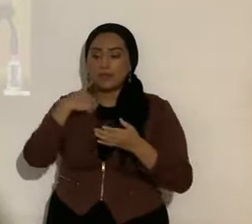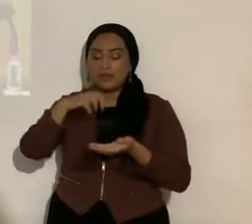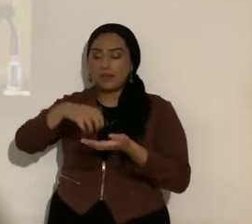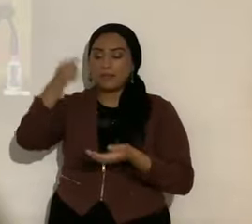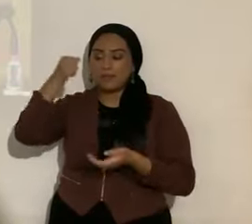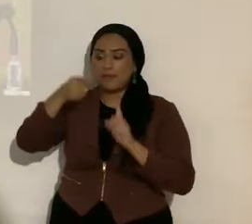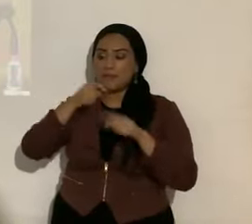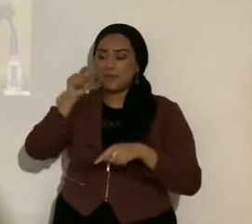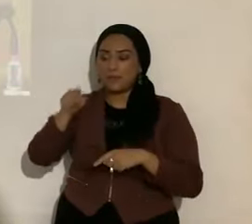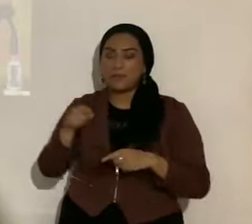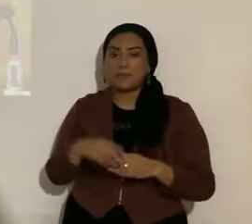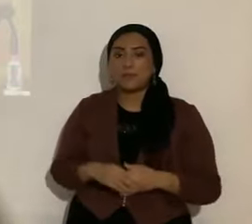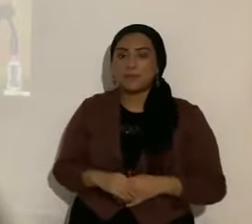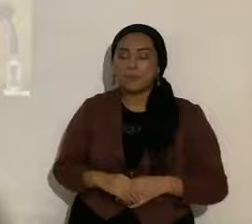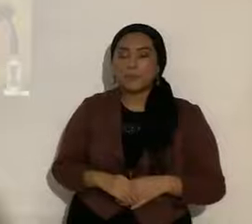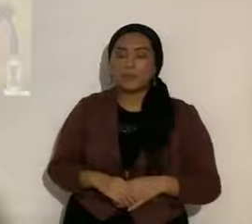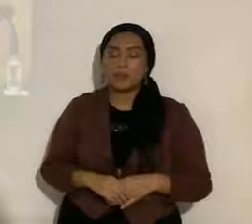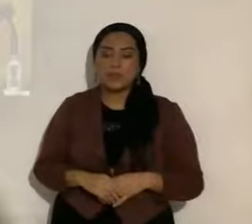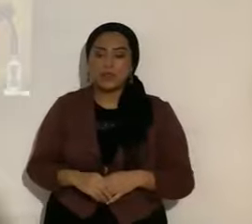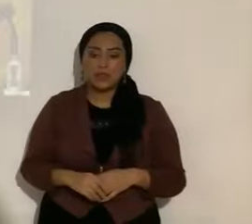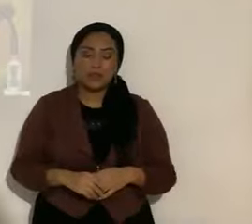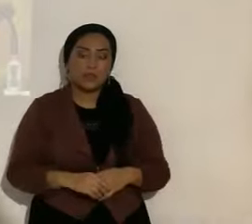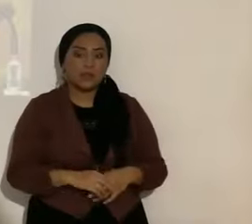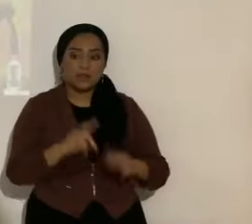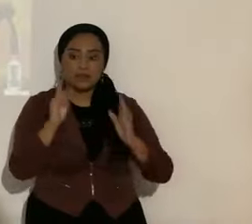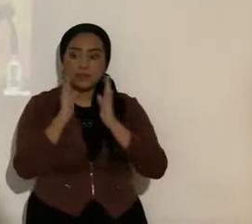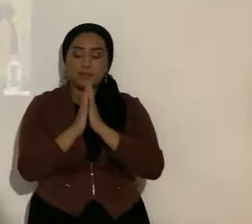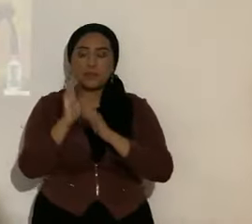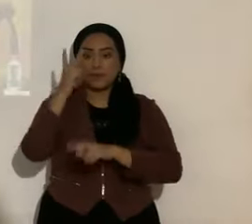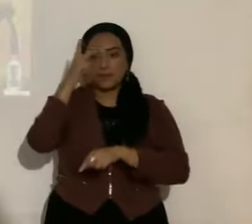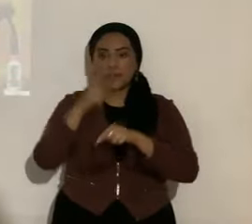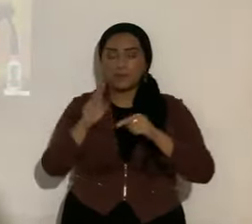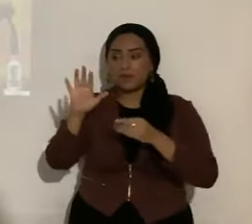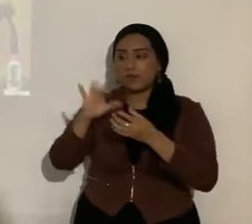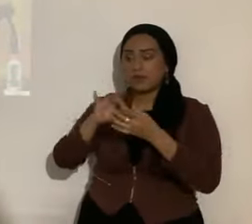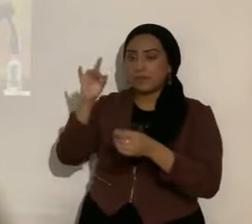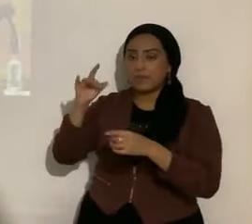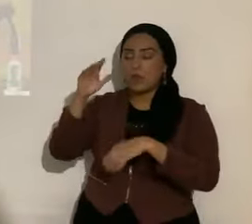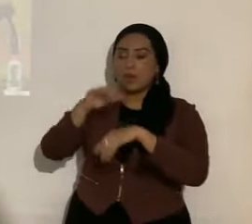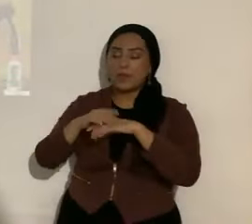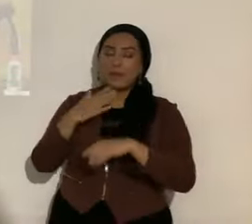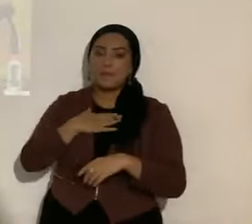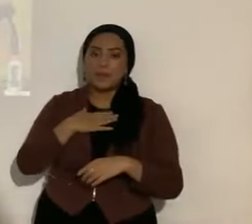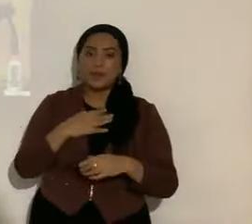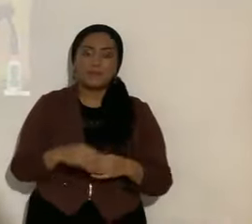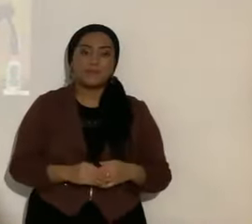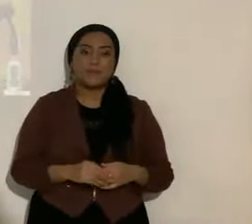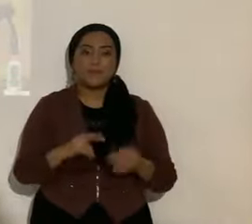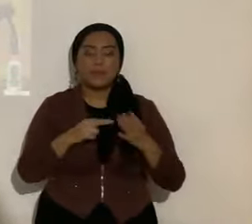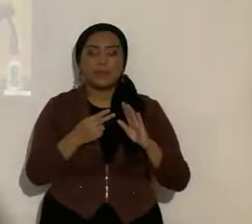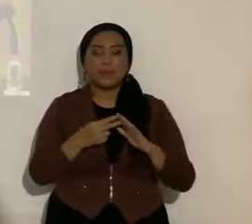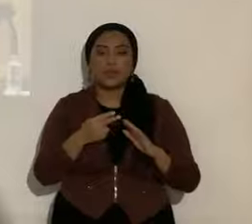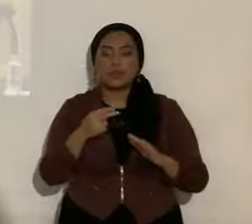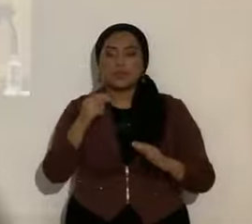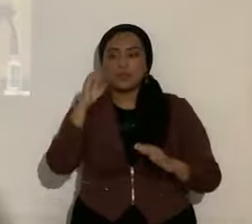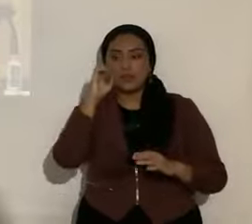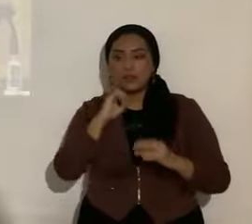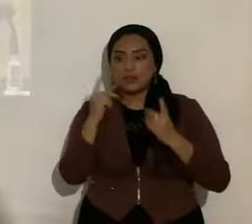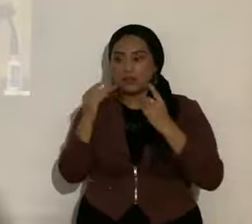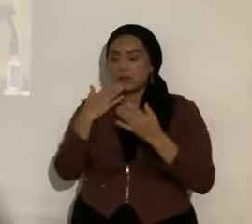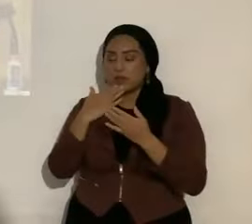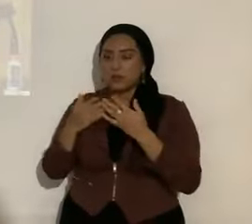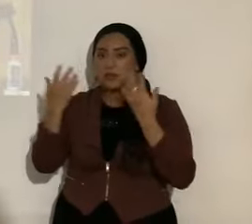ti. Y dijo Eliseo, te ruego que una doble porción de tu espíritu sea sobre mí. Entonces, Eliseo actuó bien, ya